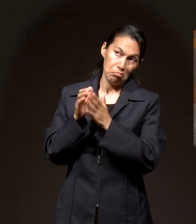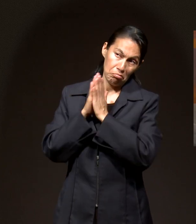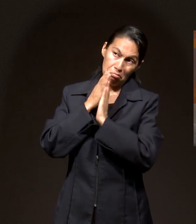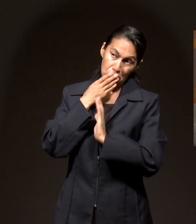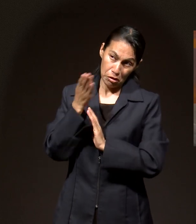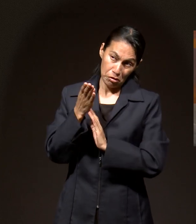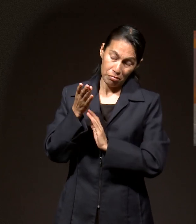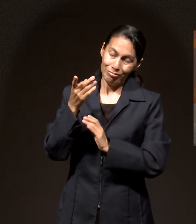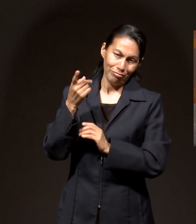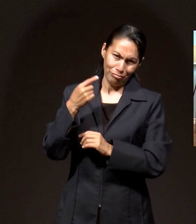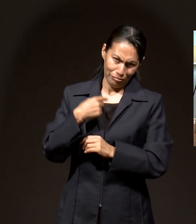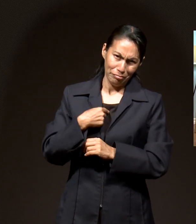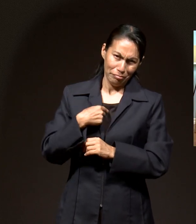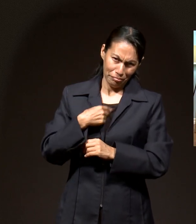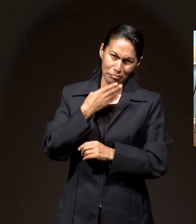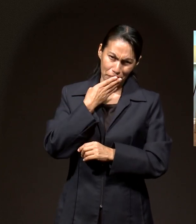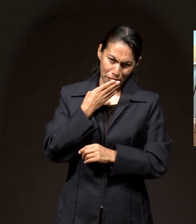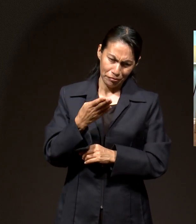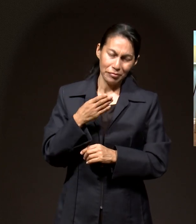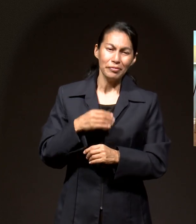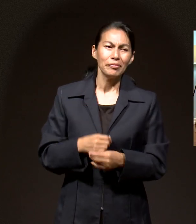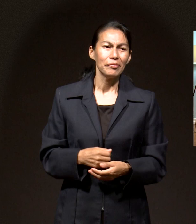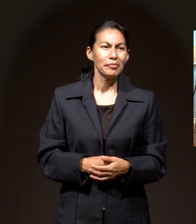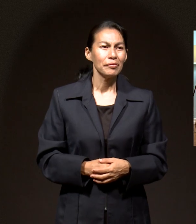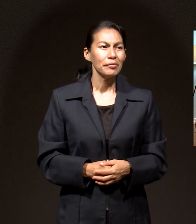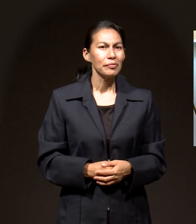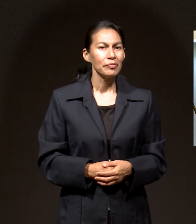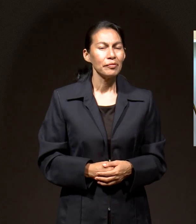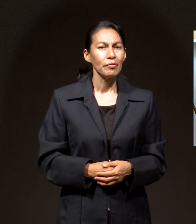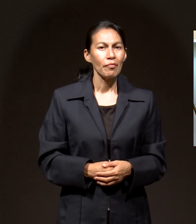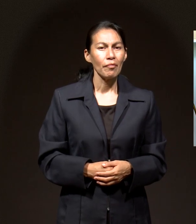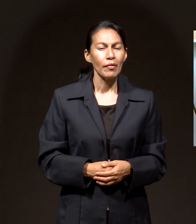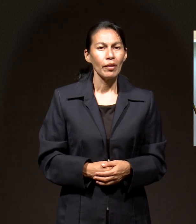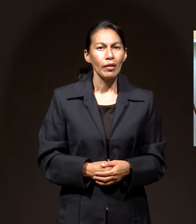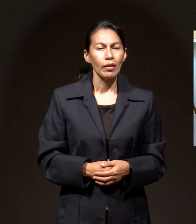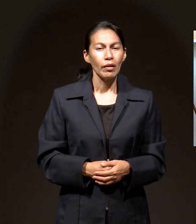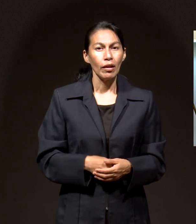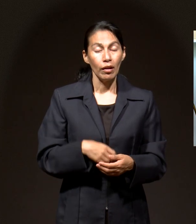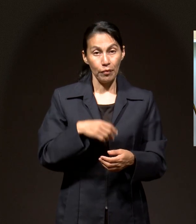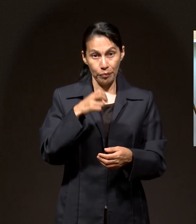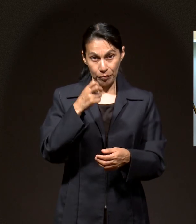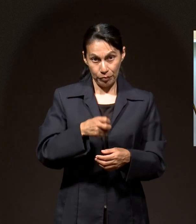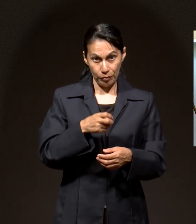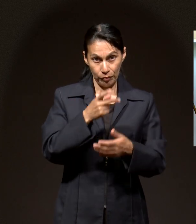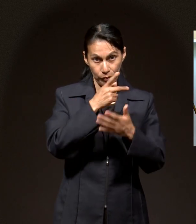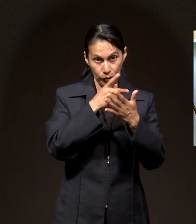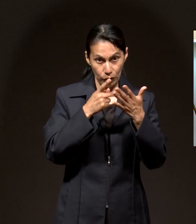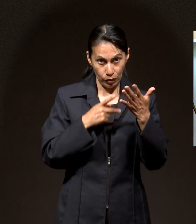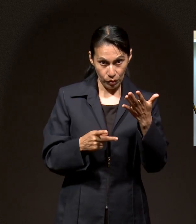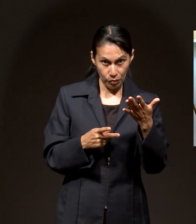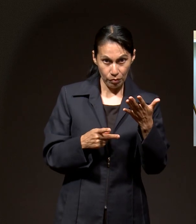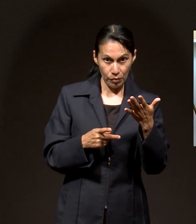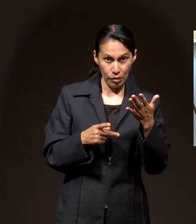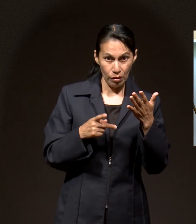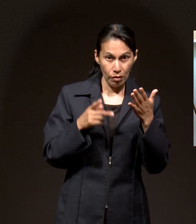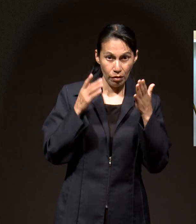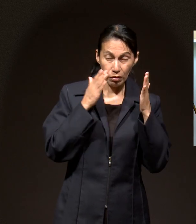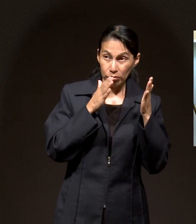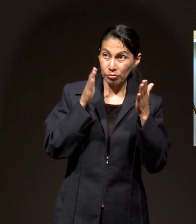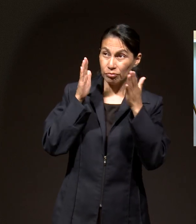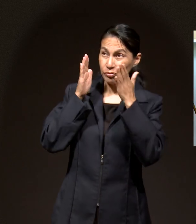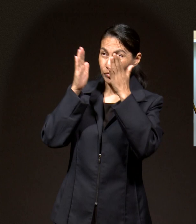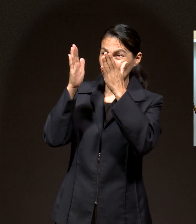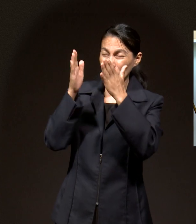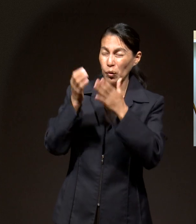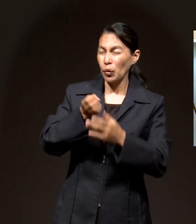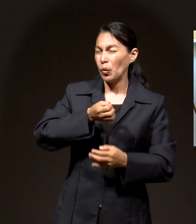Él, ¿no? Por nuestro propio bienestar. Amén. Qué maravilloso, queridos. Este programa está dedicado para que oremos